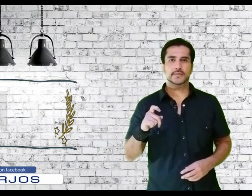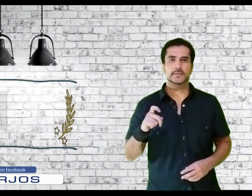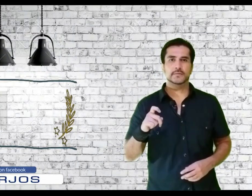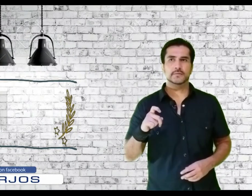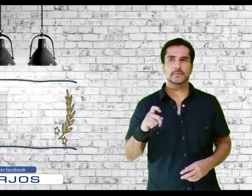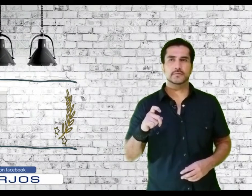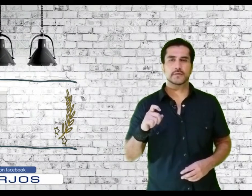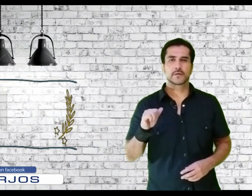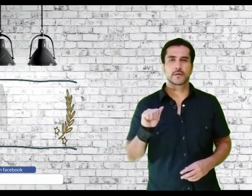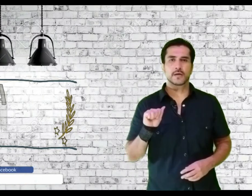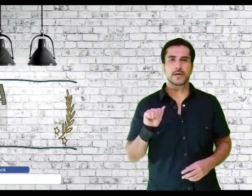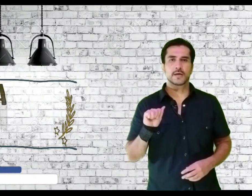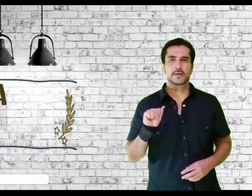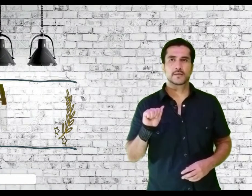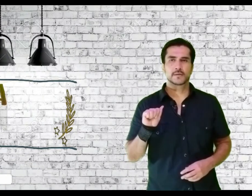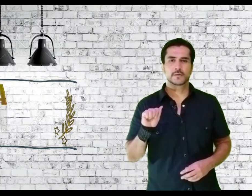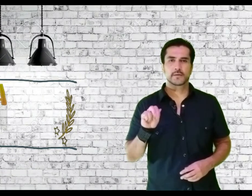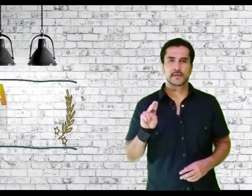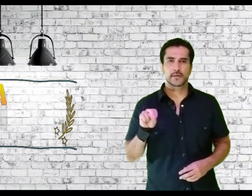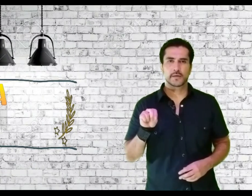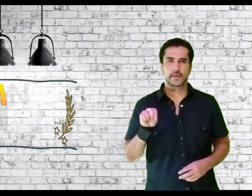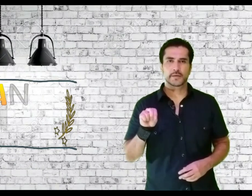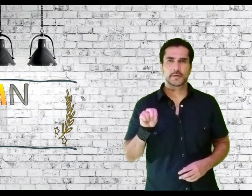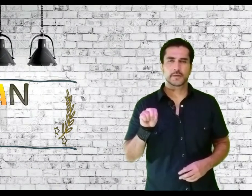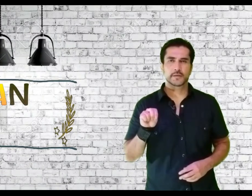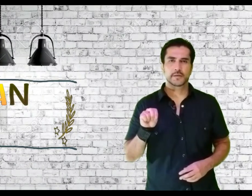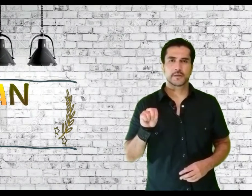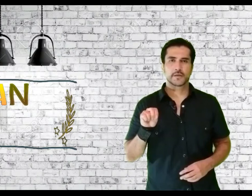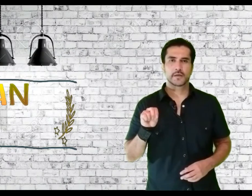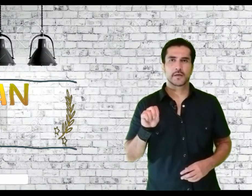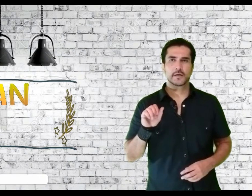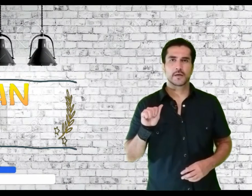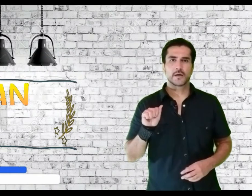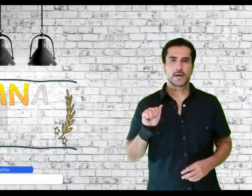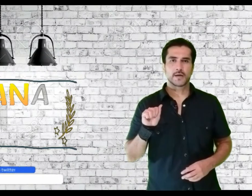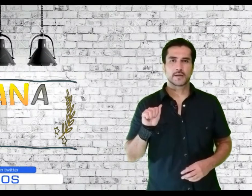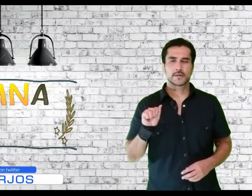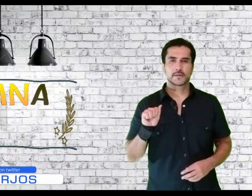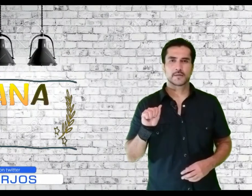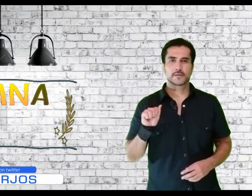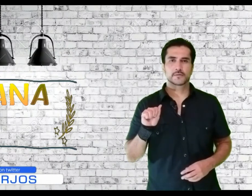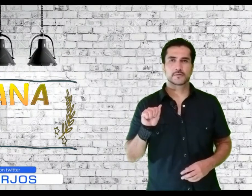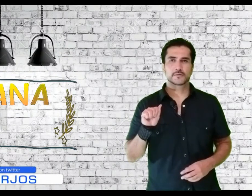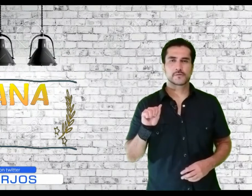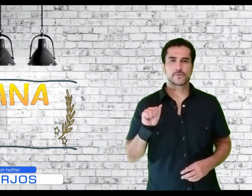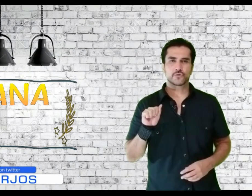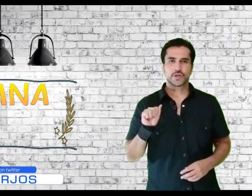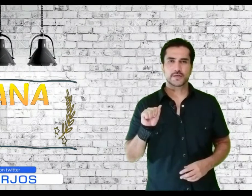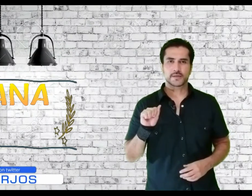X, A, N, A, Roxana.